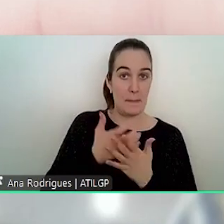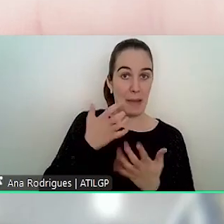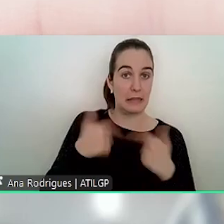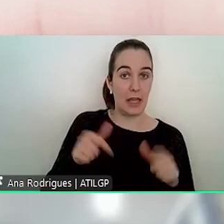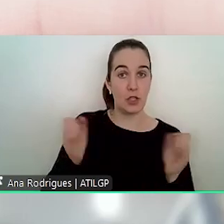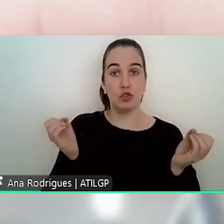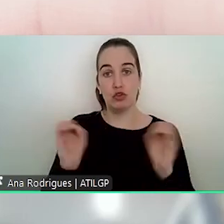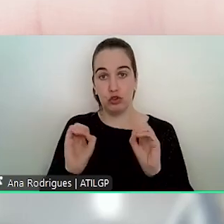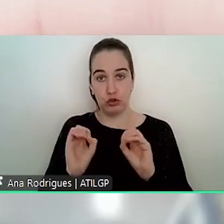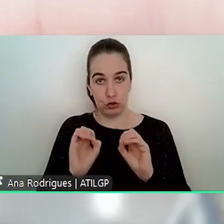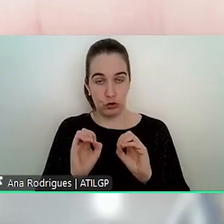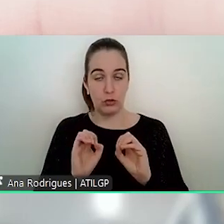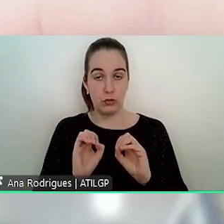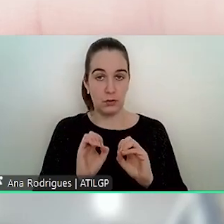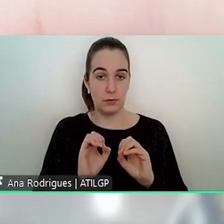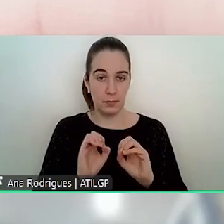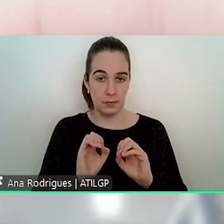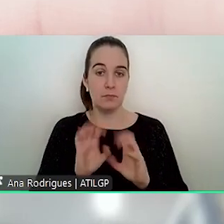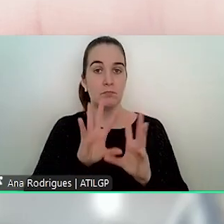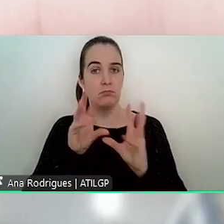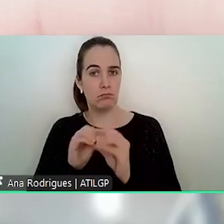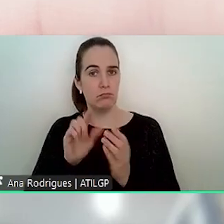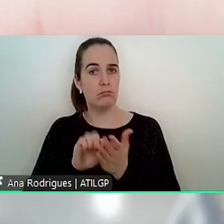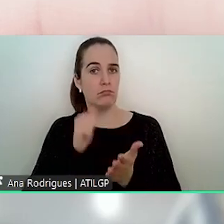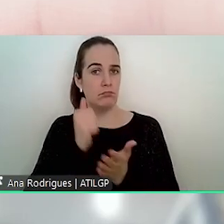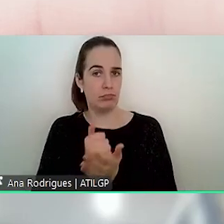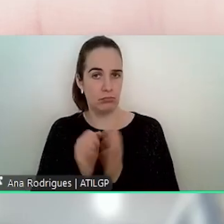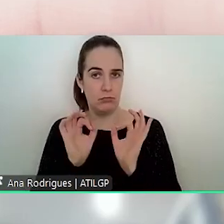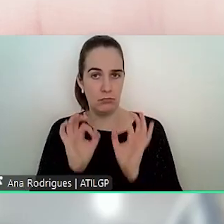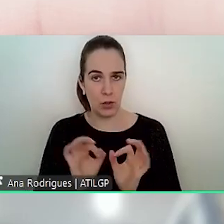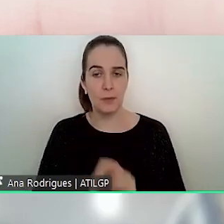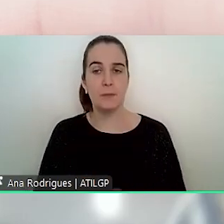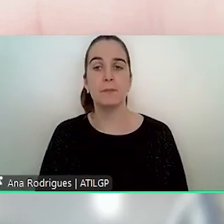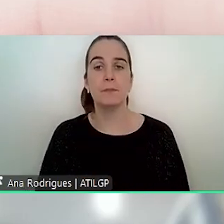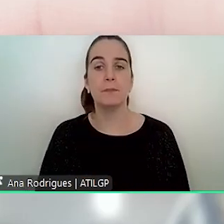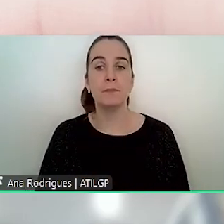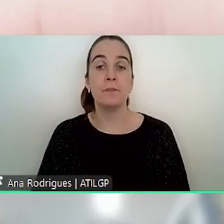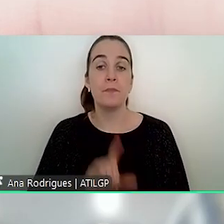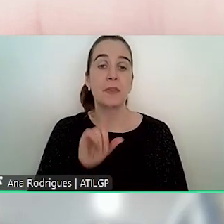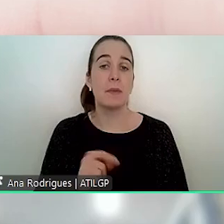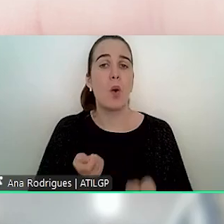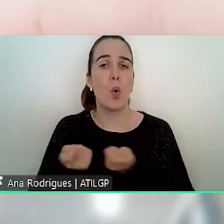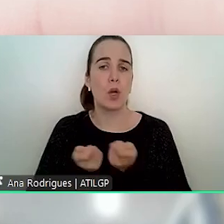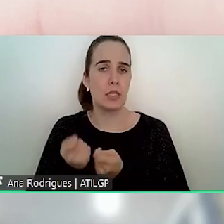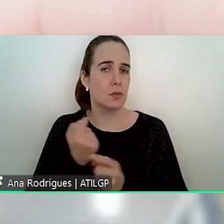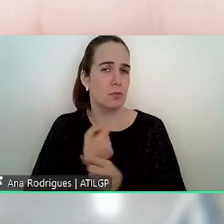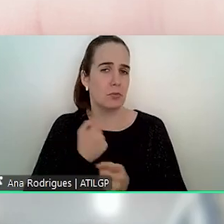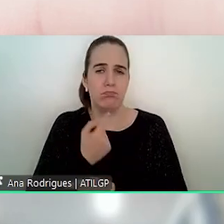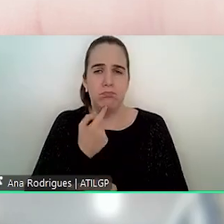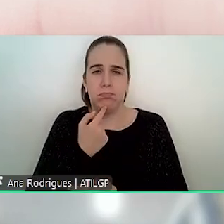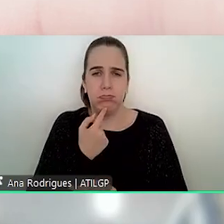atual, algo que já foi concluído, e se procede a um conjunto de iniciativas de maior